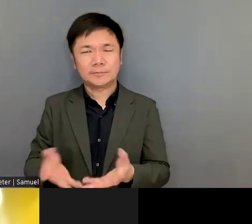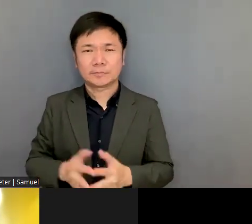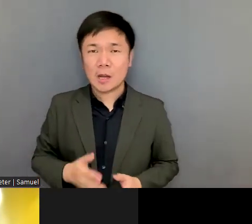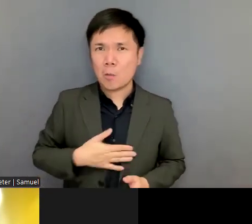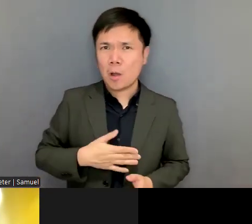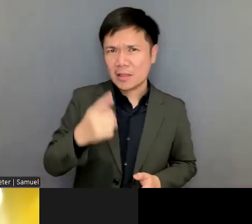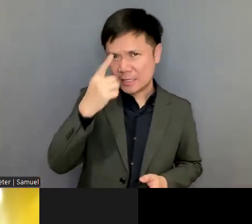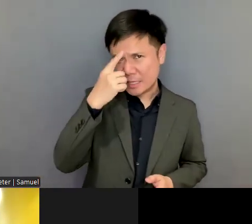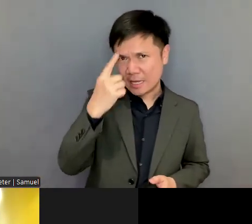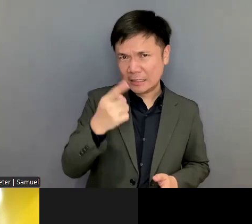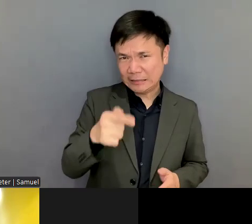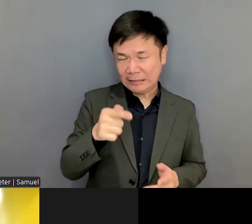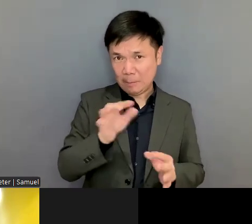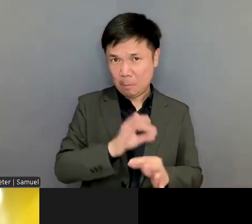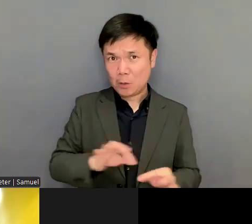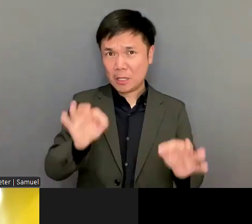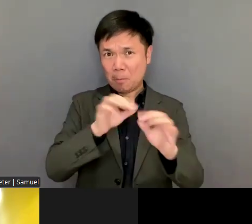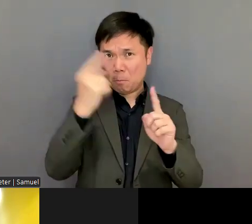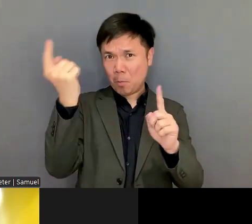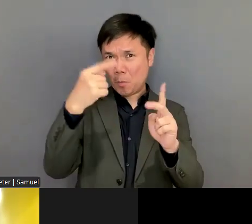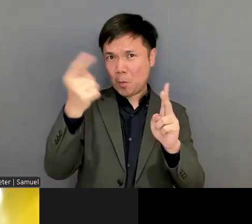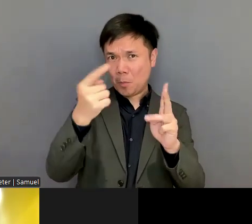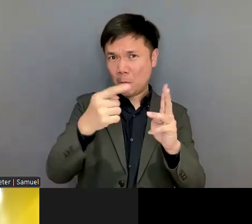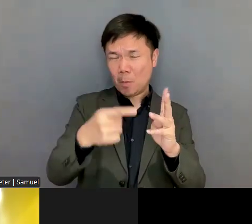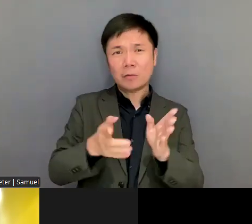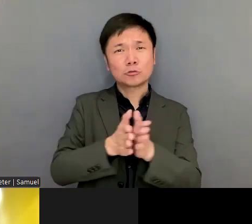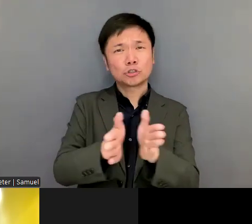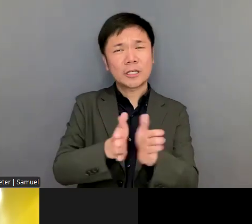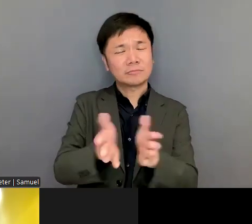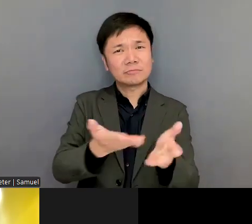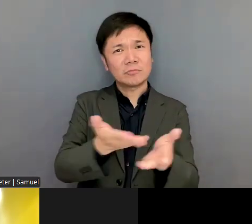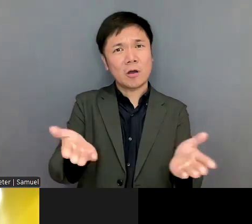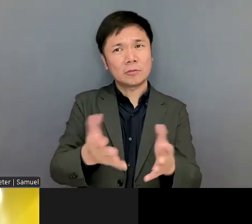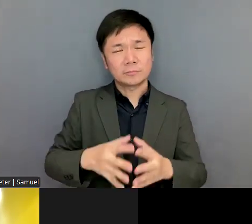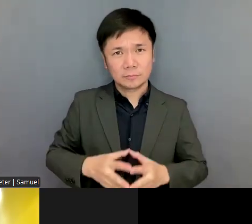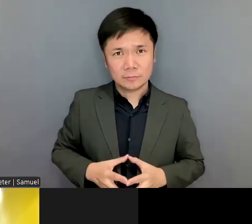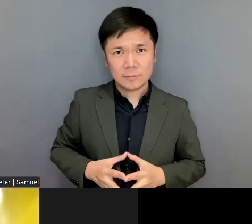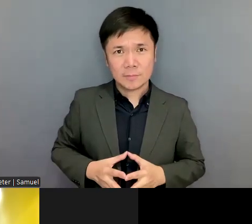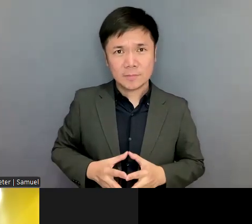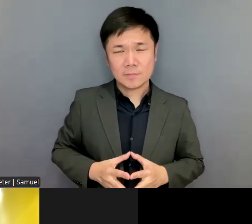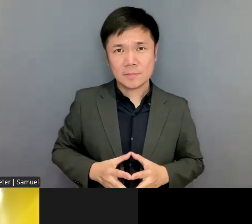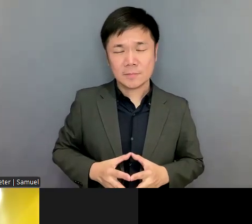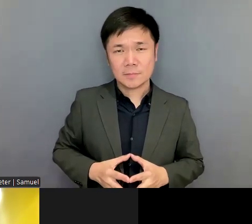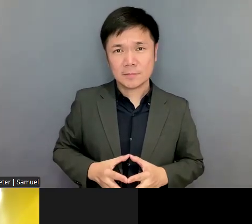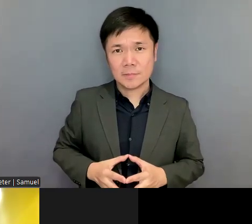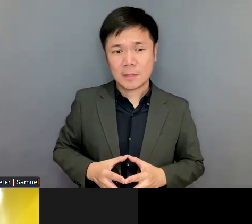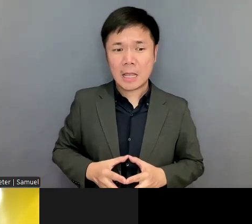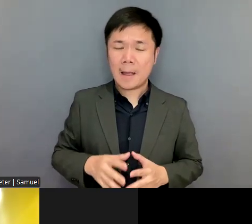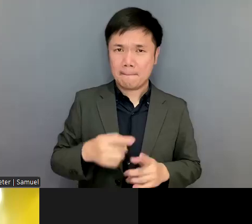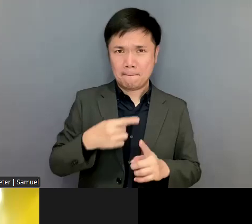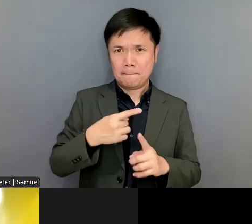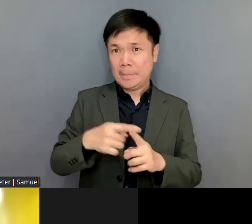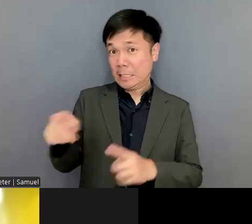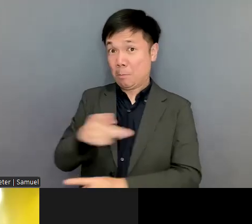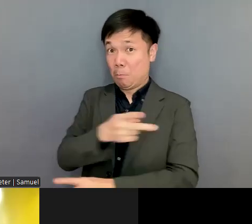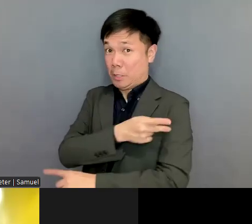are compartir. the Lo points that calco realmente I también wanted to share la with you, preocupación que comparte Pratima en and relación a also lo que the es el worries cambio that Pratima climático. La has